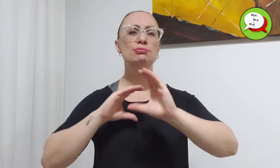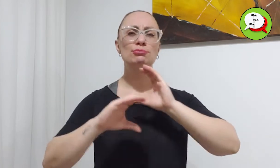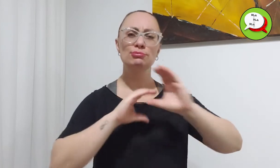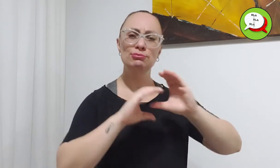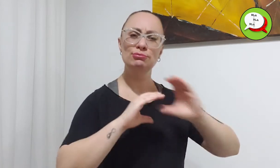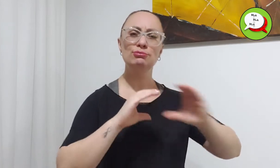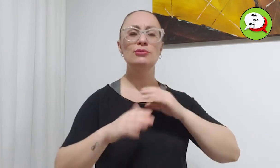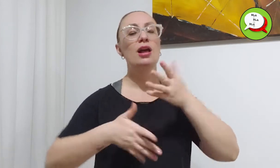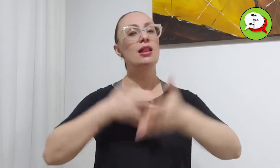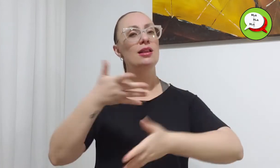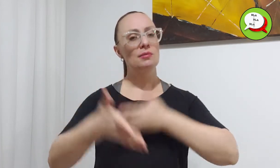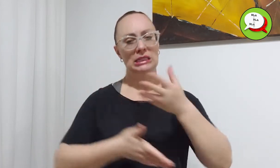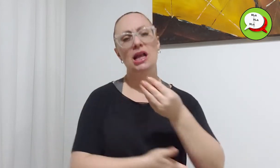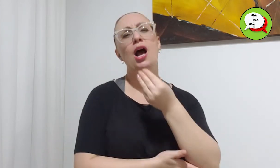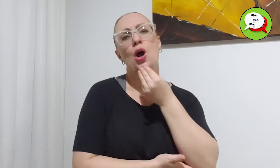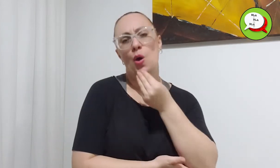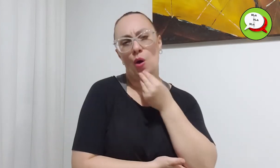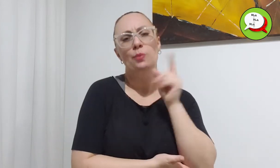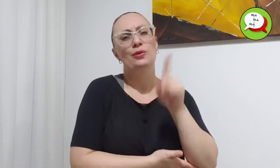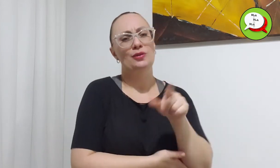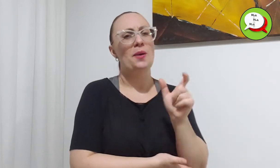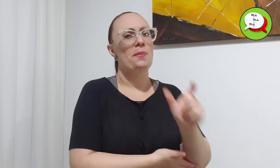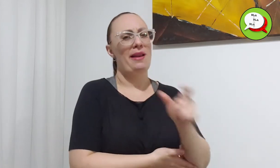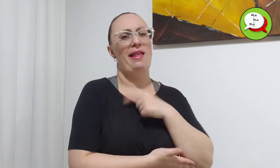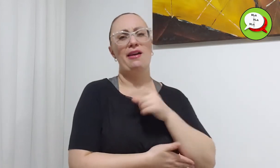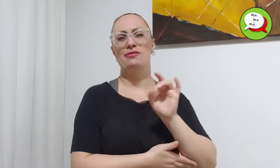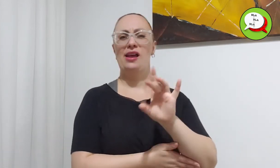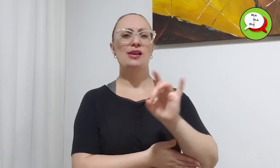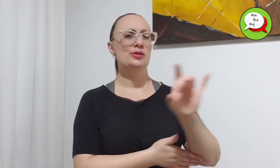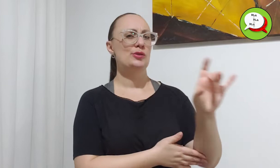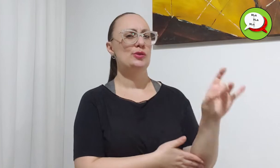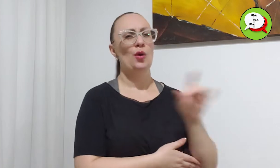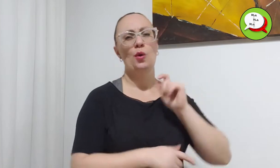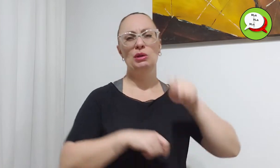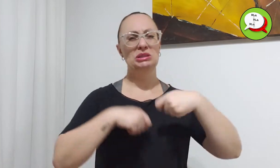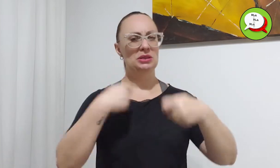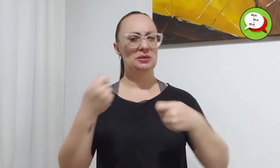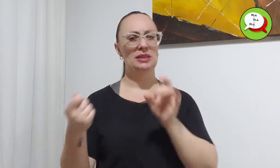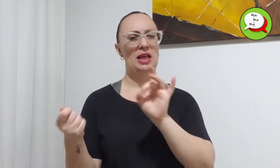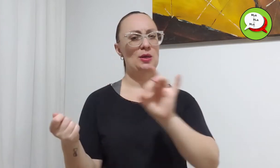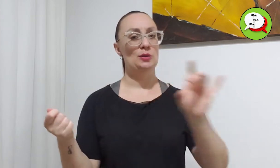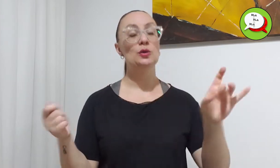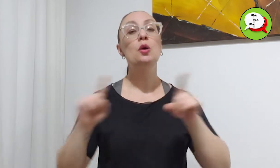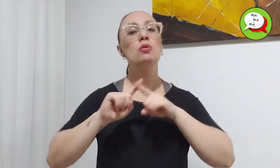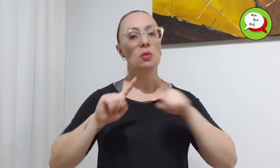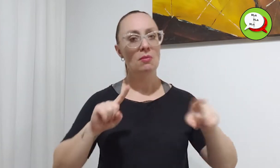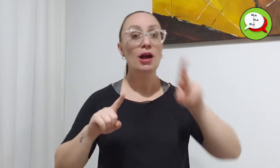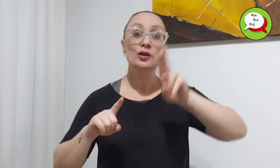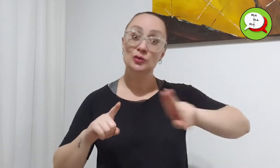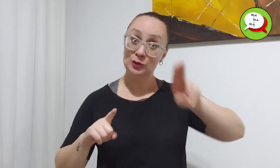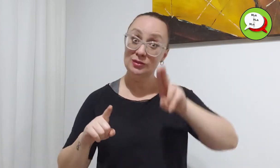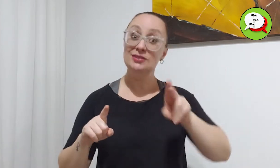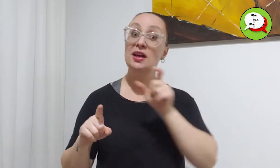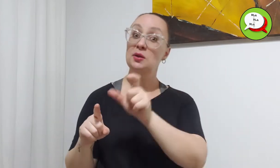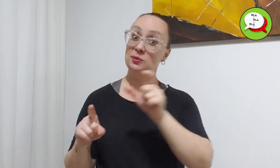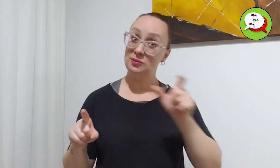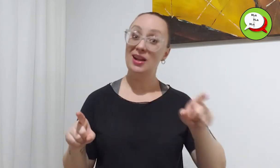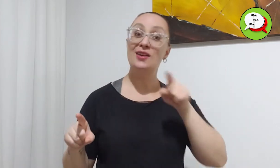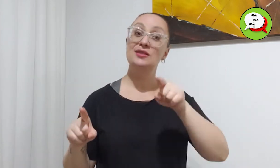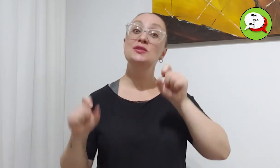comunicar em língua de sinais. Obviamente, essas são palavras, são sinais soltos. mas através dessas palavras você